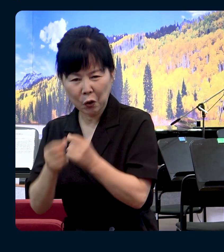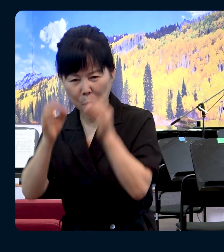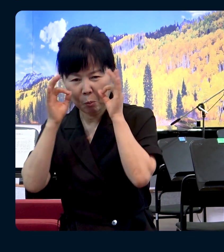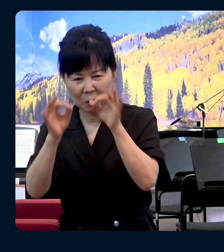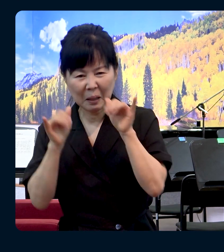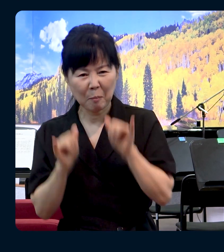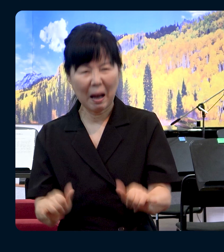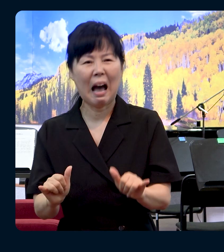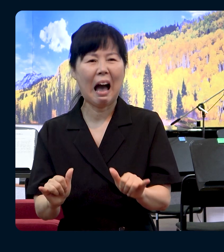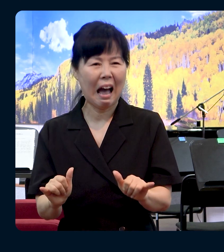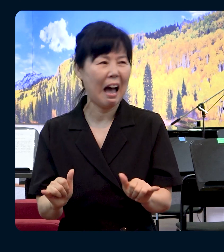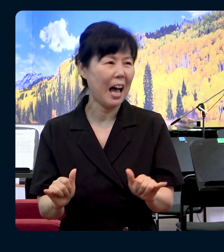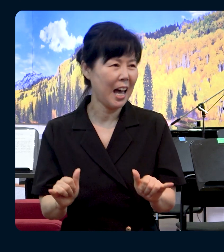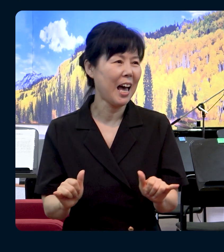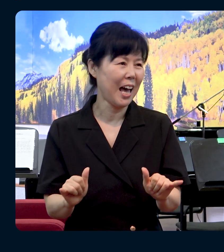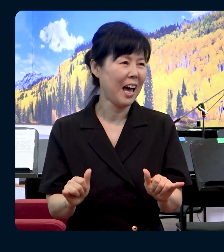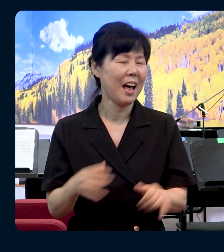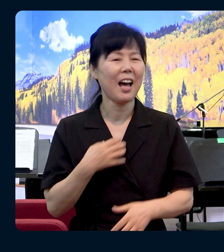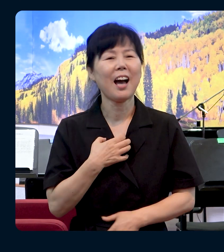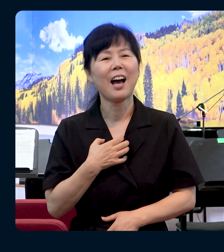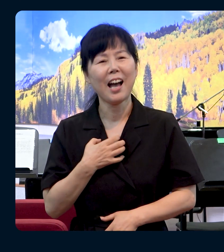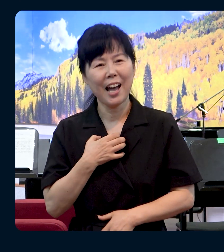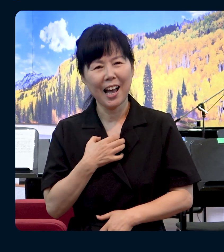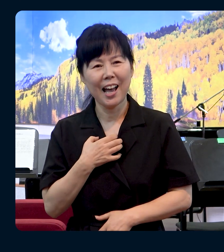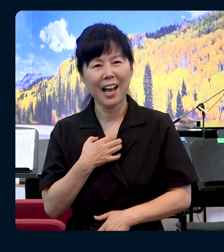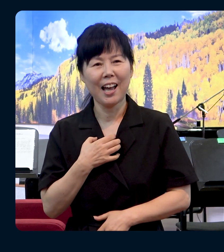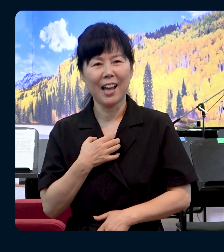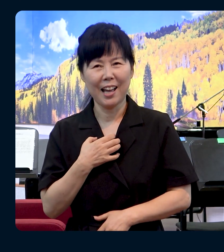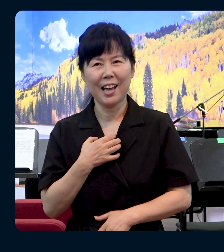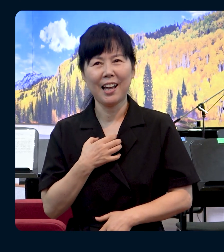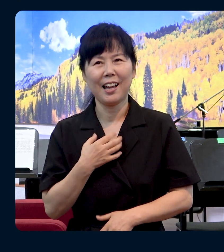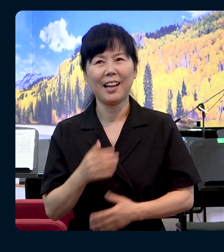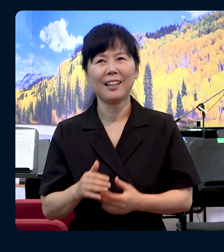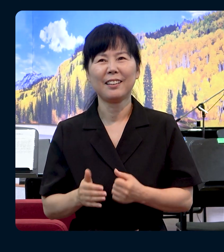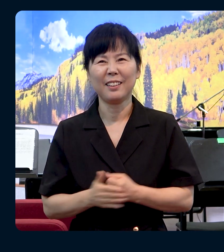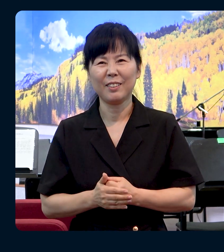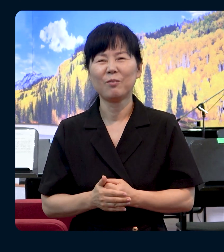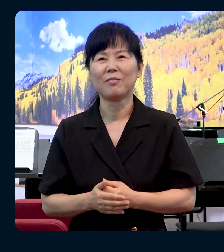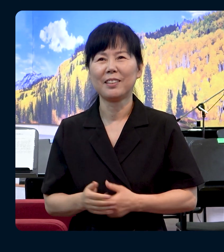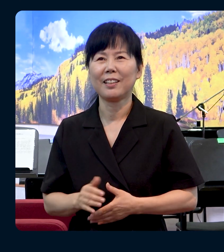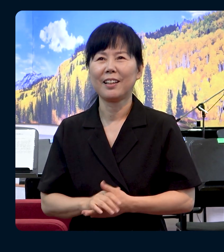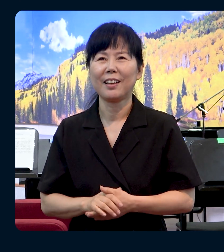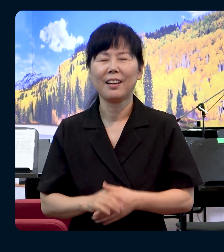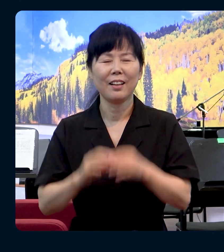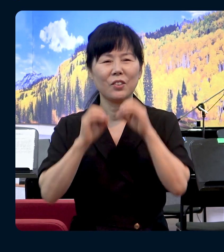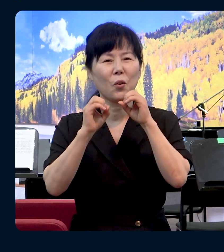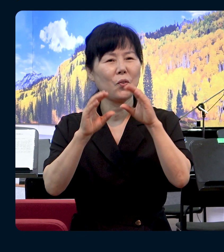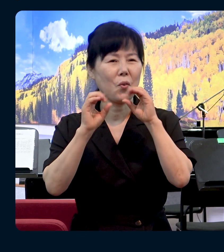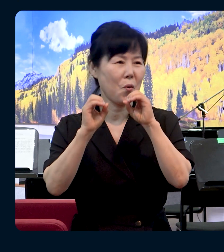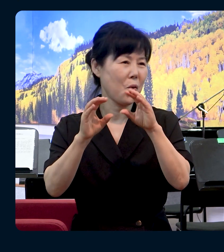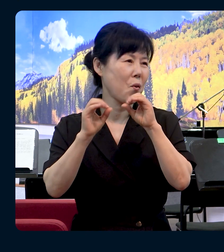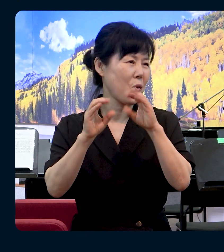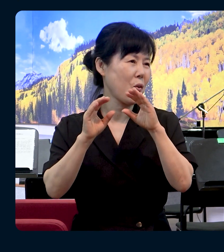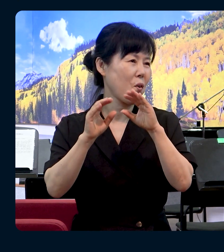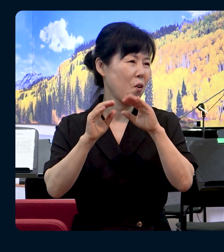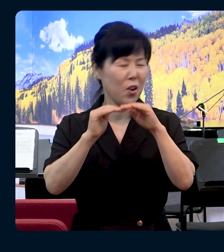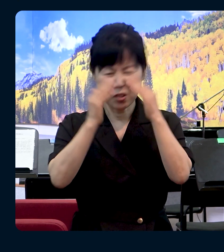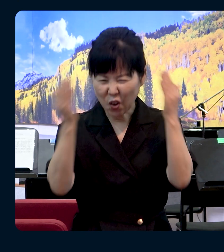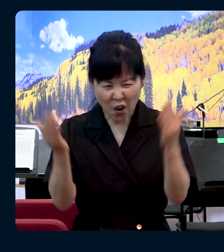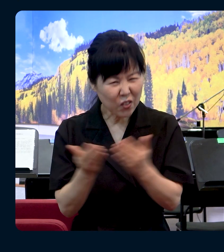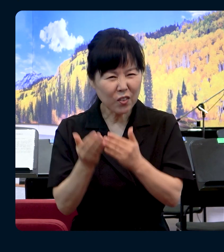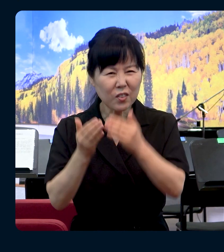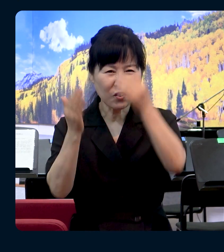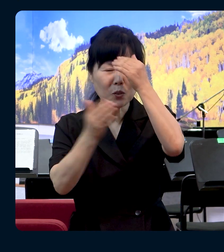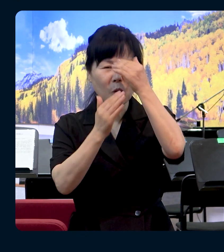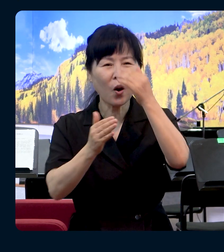거부하잖아요. 보려고도 안 그러잖아요. 그러니까 그냥 괜히 사람들한테 거부당할까봐. 그래서 그냥 우리가 다 포기했는데 하나님이 무섭게